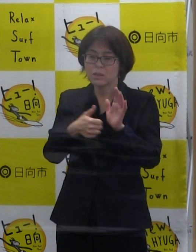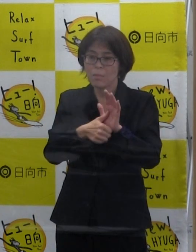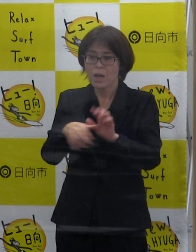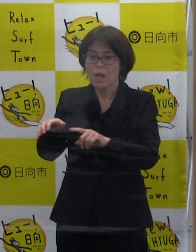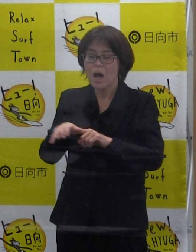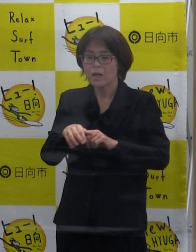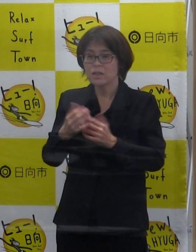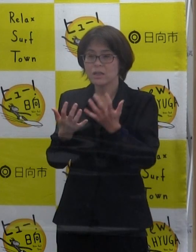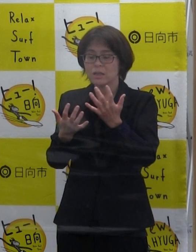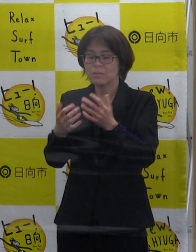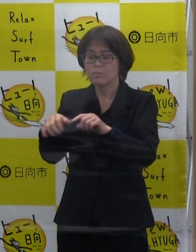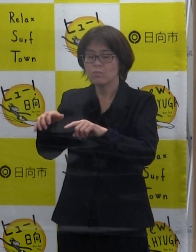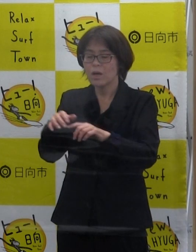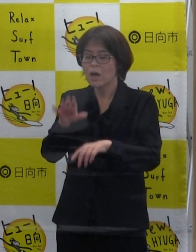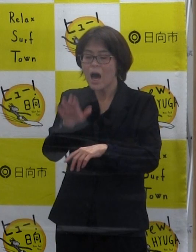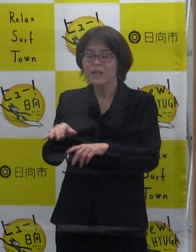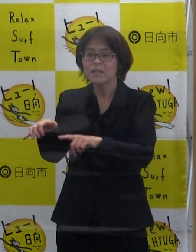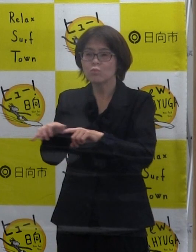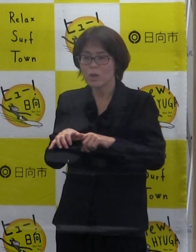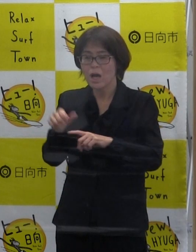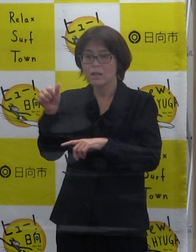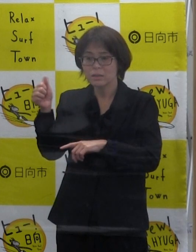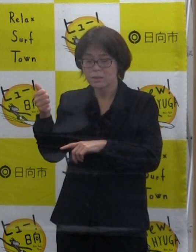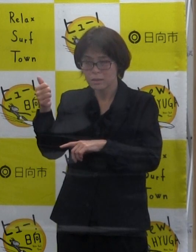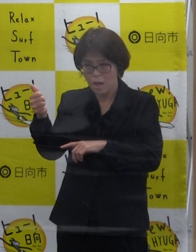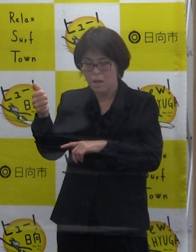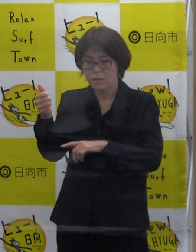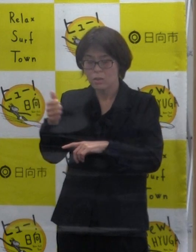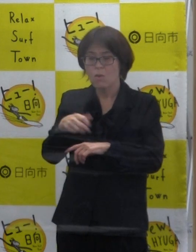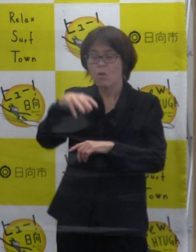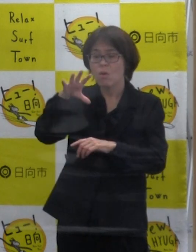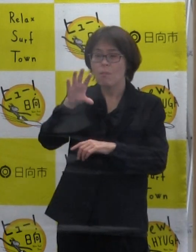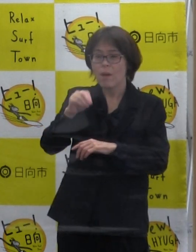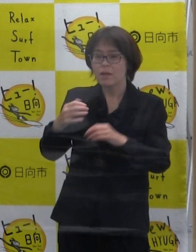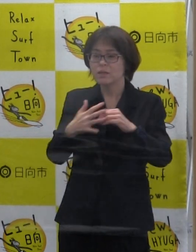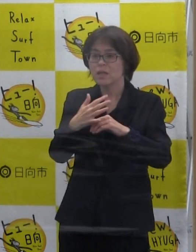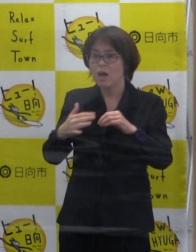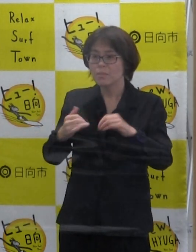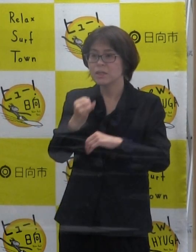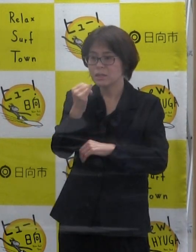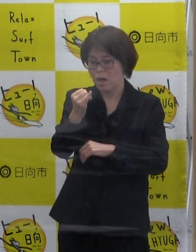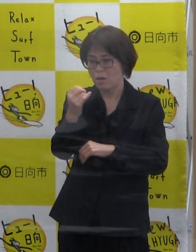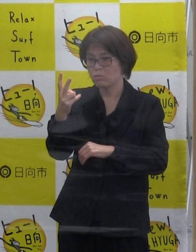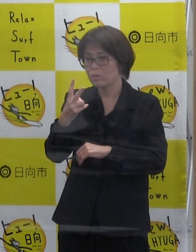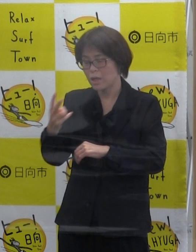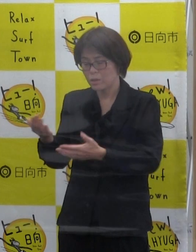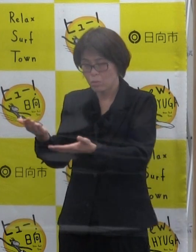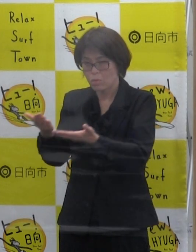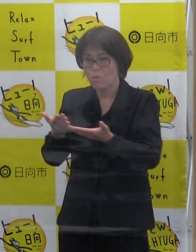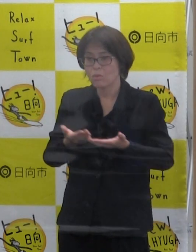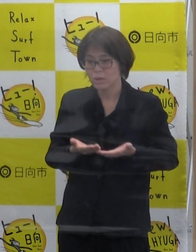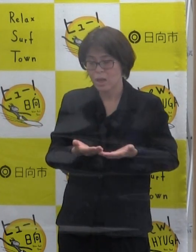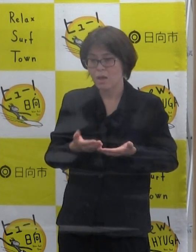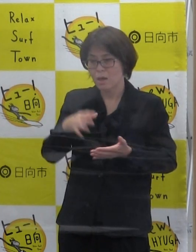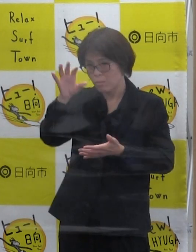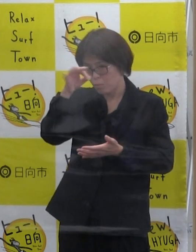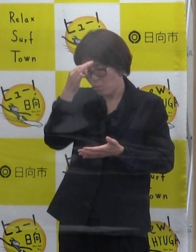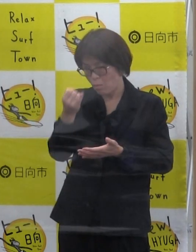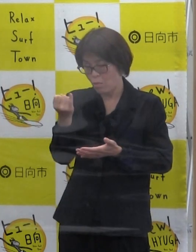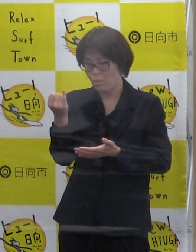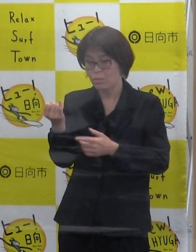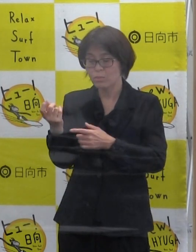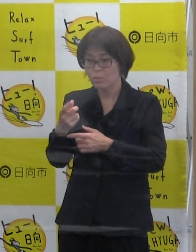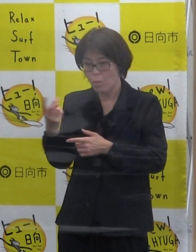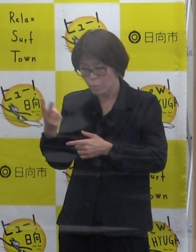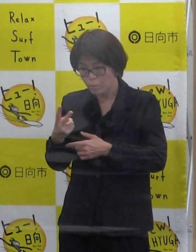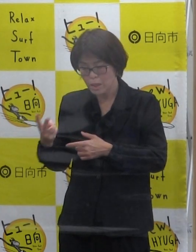九段、万波加奈四段の2名をお迎えし、プロ棋士の先生方には